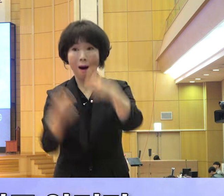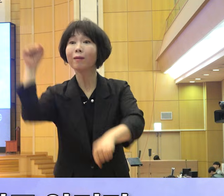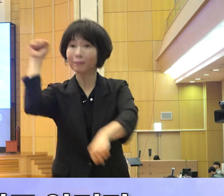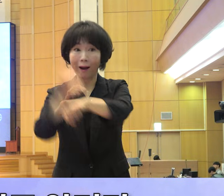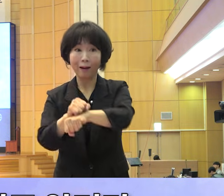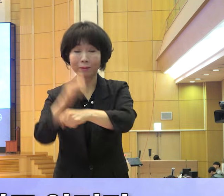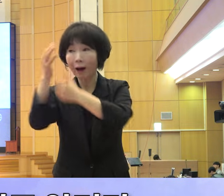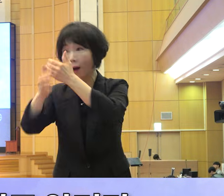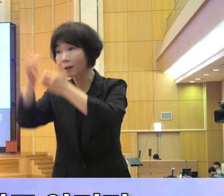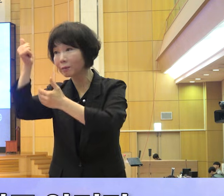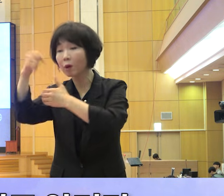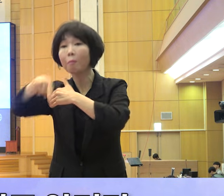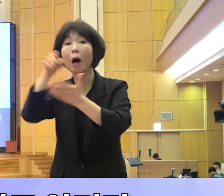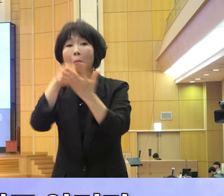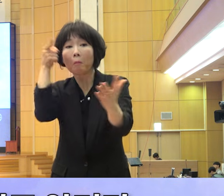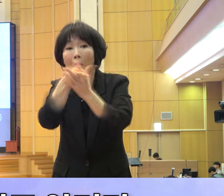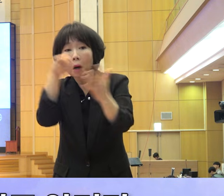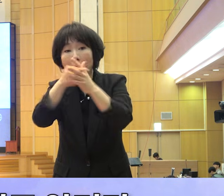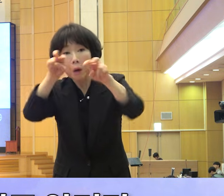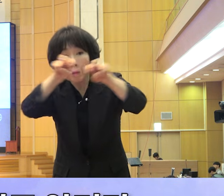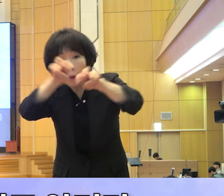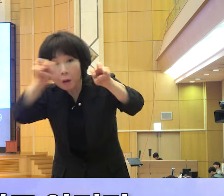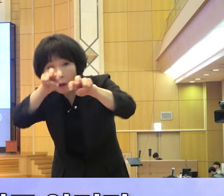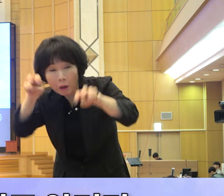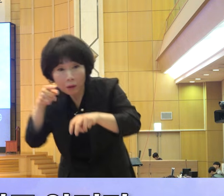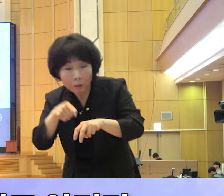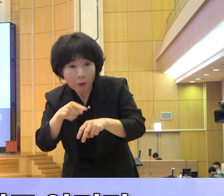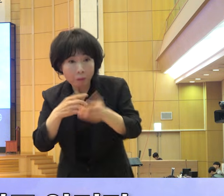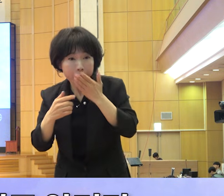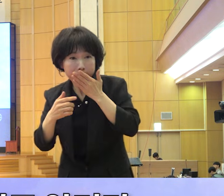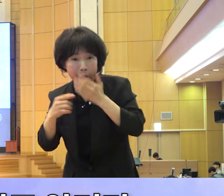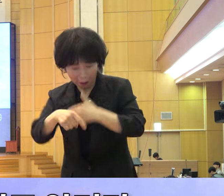하나님은 외모를 보는 게 아니라 마음을 보는데 마음은 딴 데가 있잖아요.